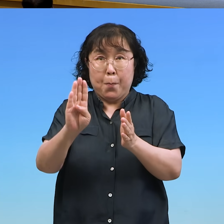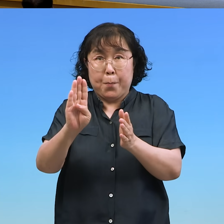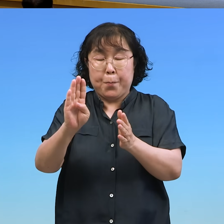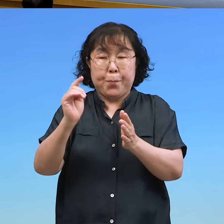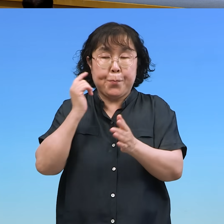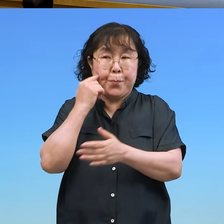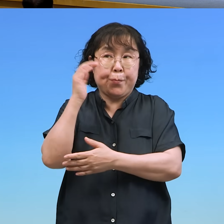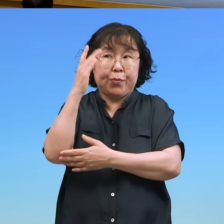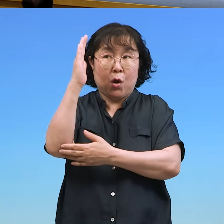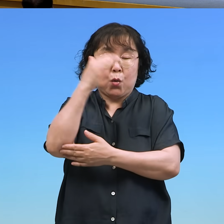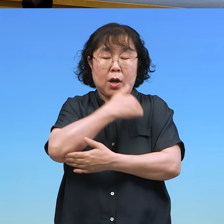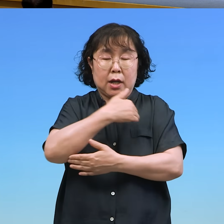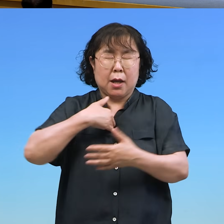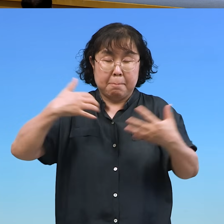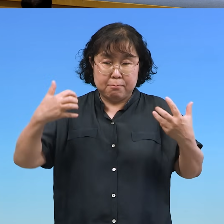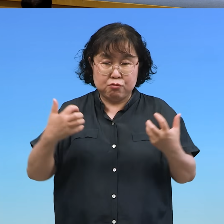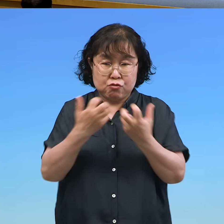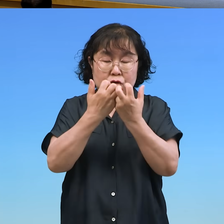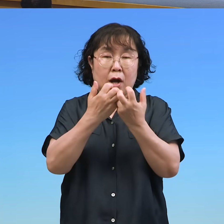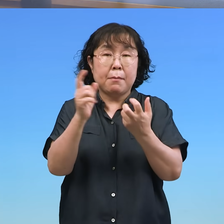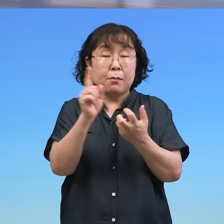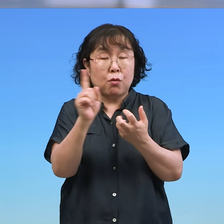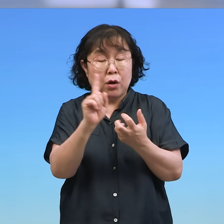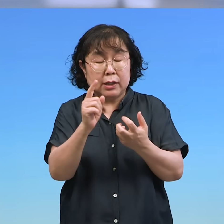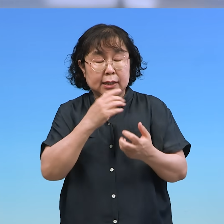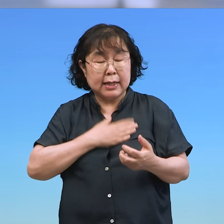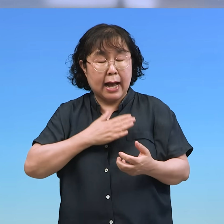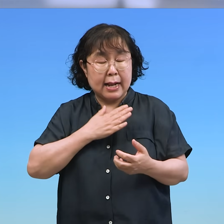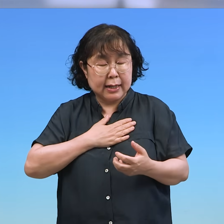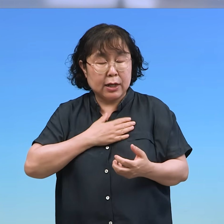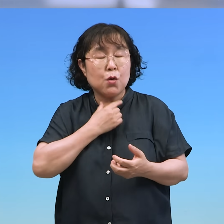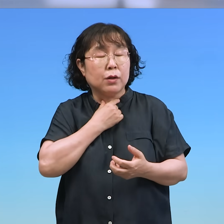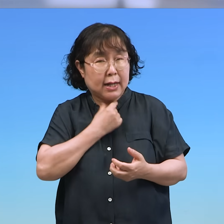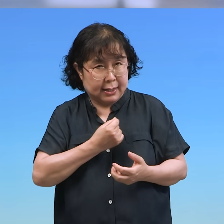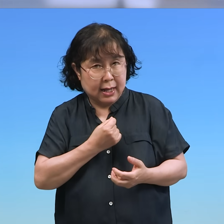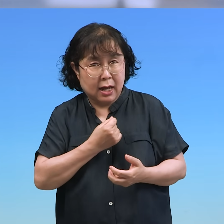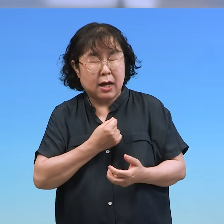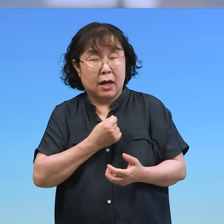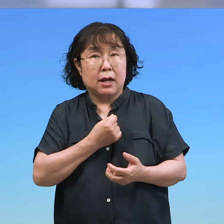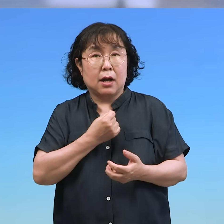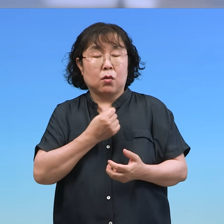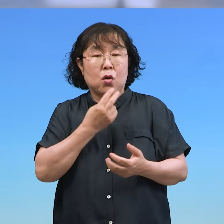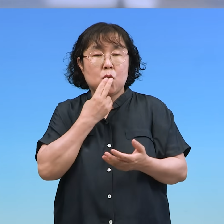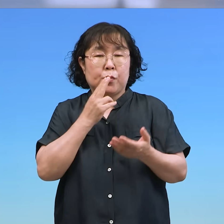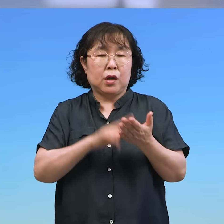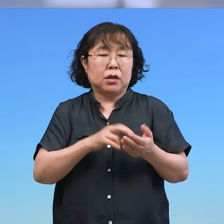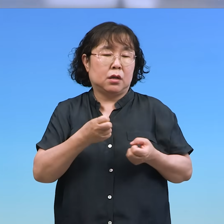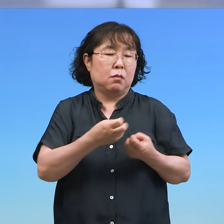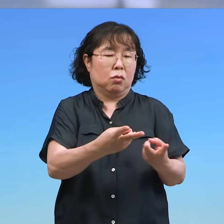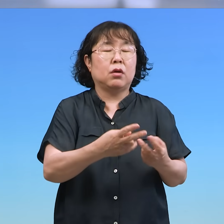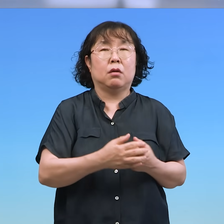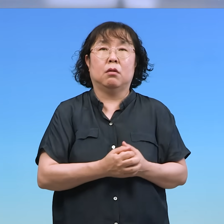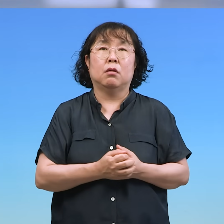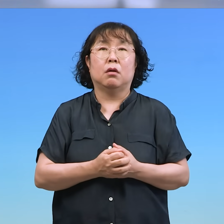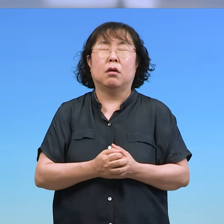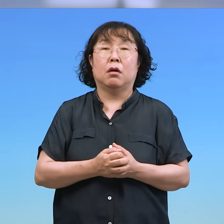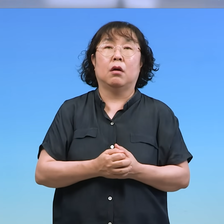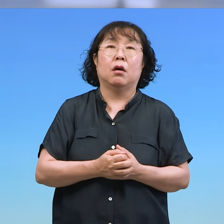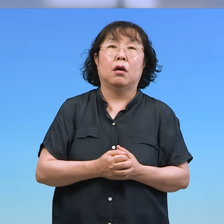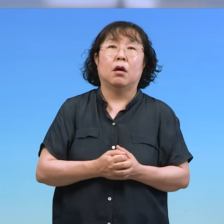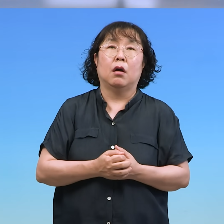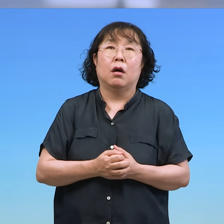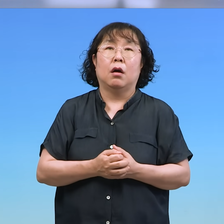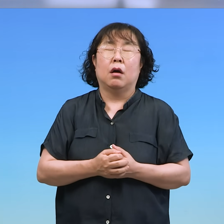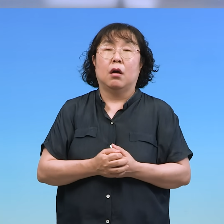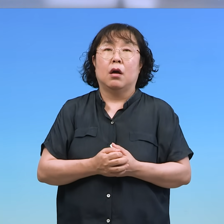풍성함이 무엇이며. 지금 감옥에 있는 사도 바울을 바깥에